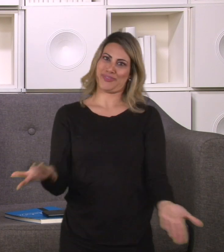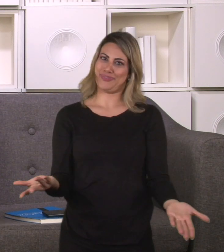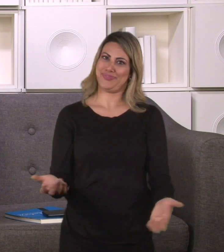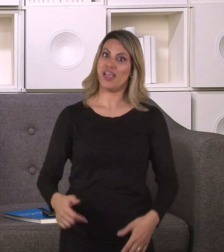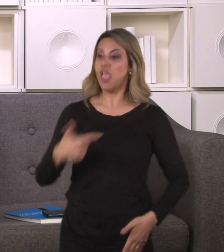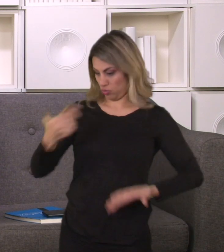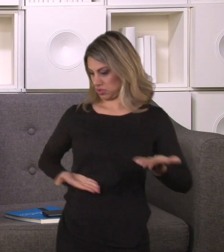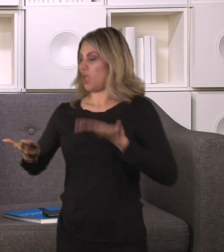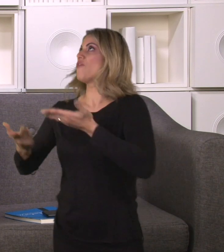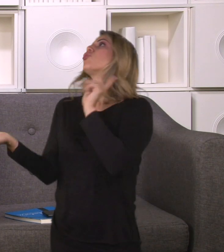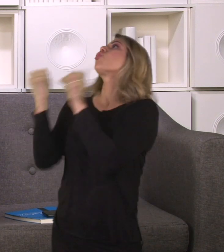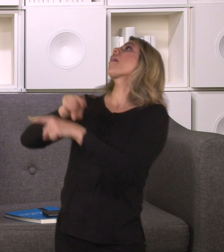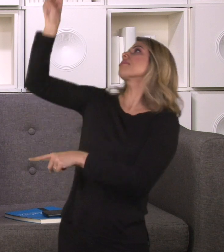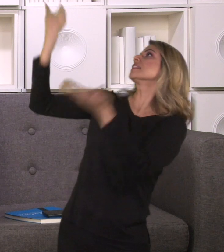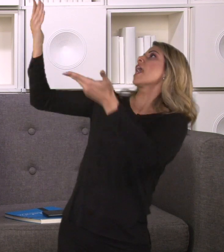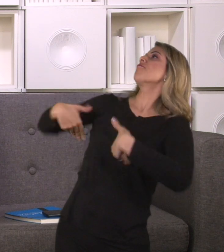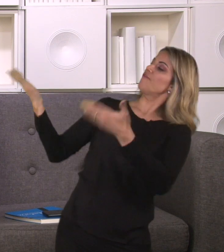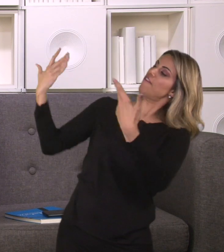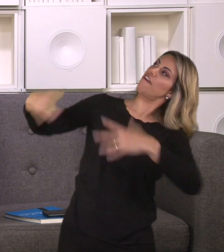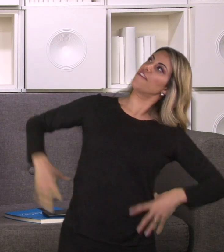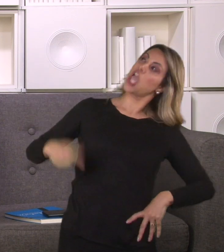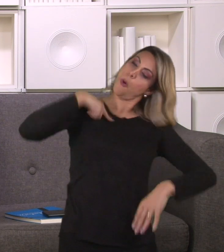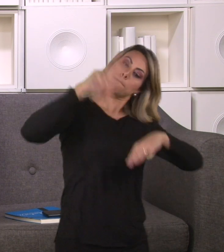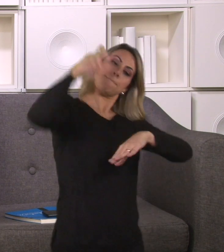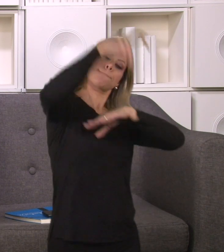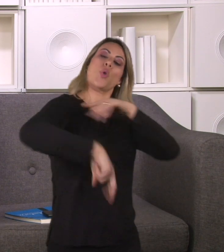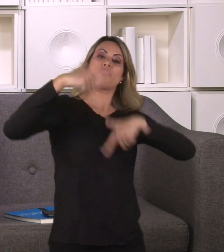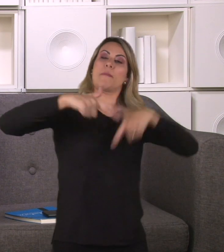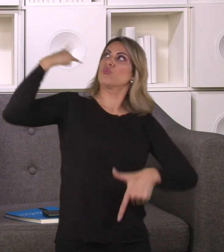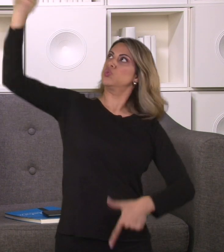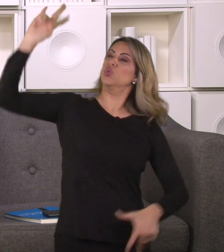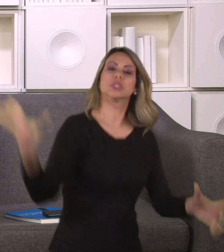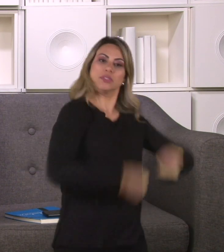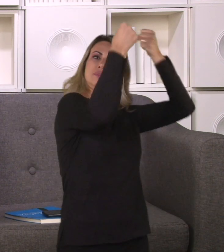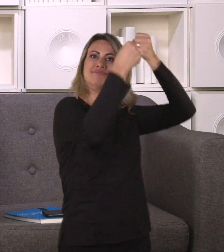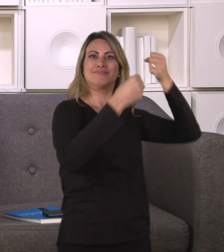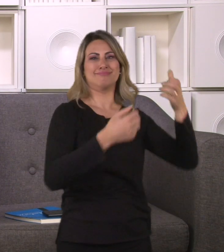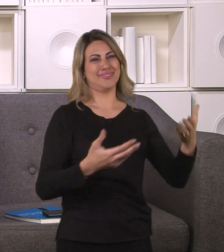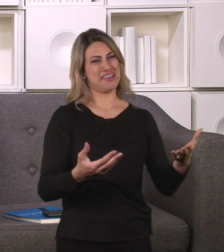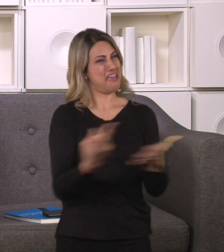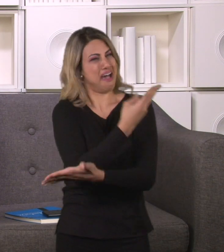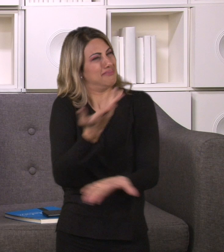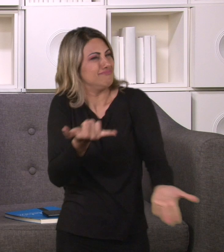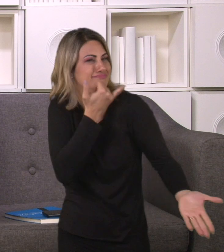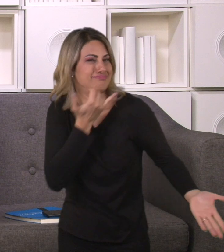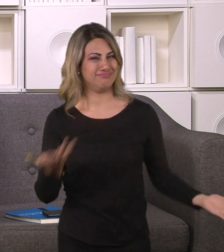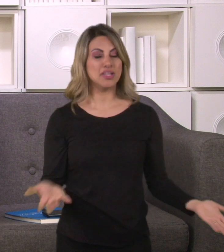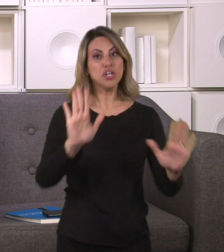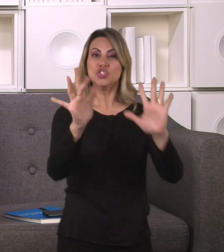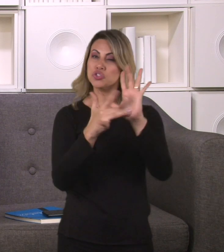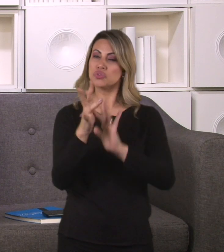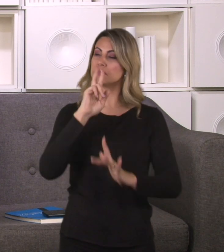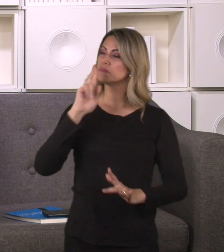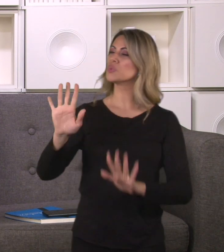então agora Deus vem servir você. A maneira como Jesus responde a isso é extraordinária. Primeiro ele diz, olha, eu não tenho